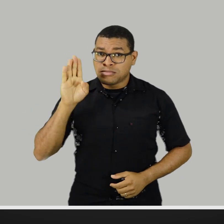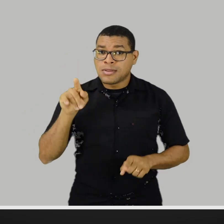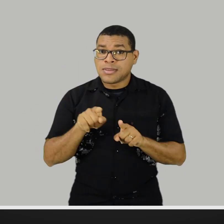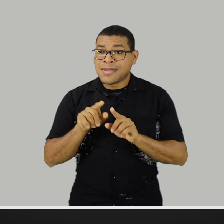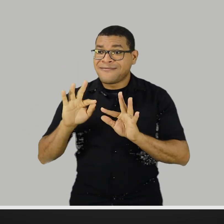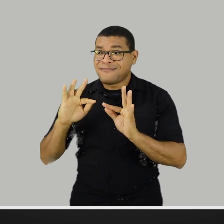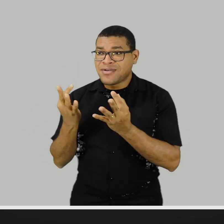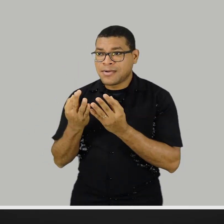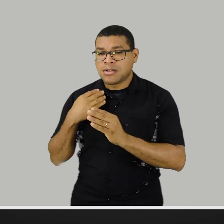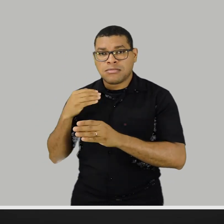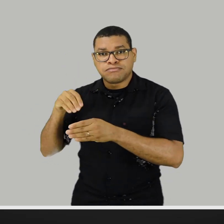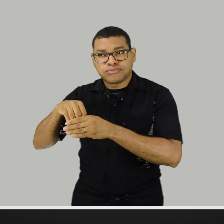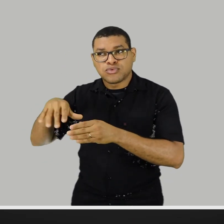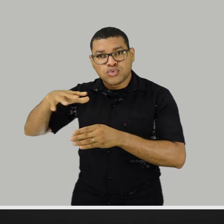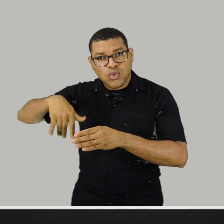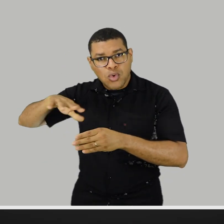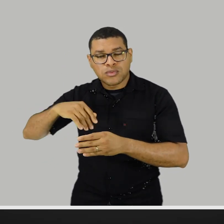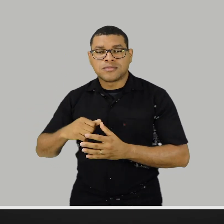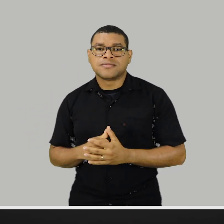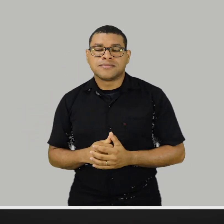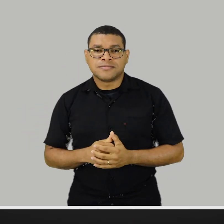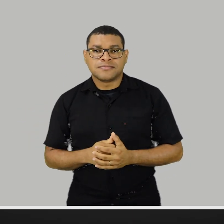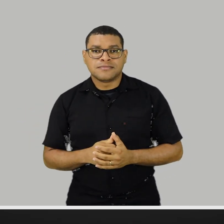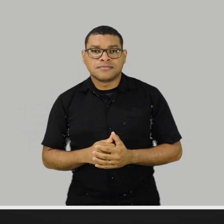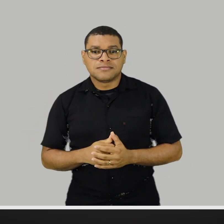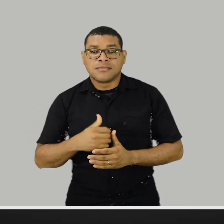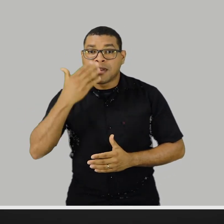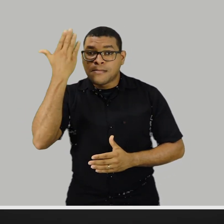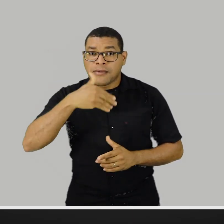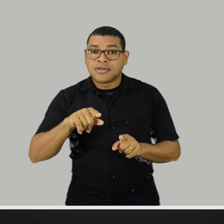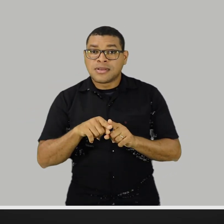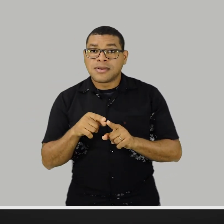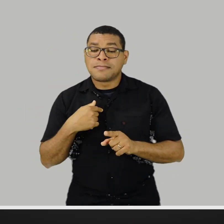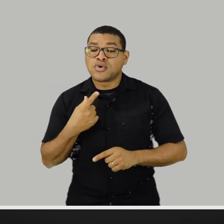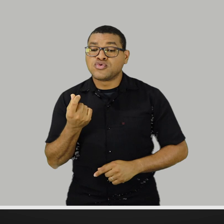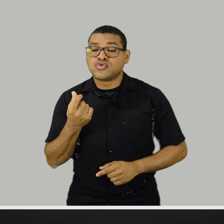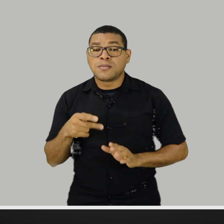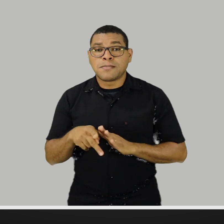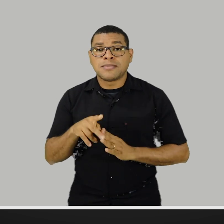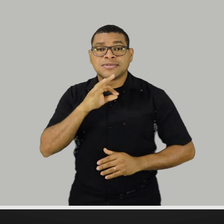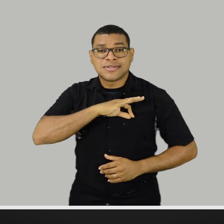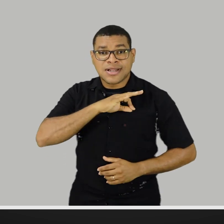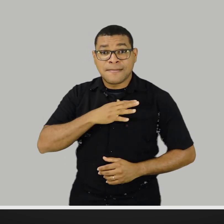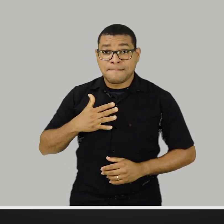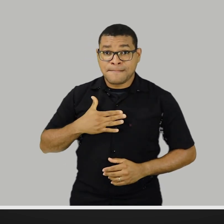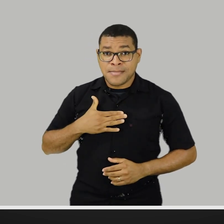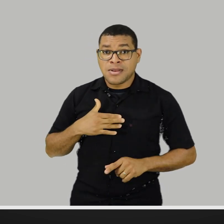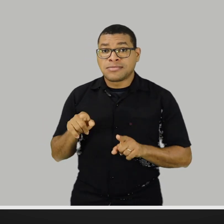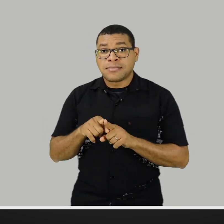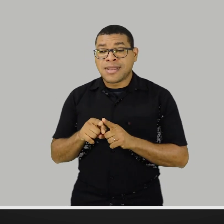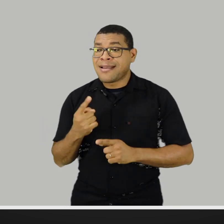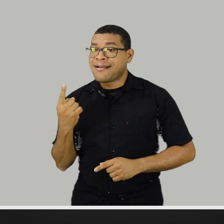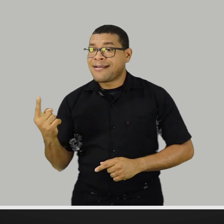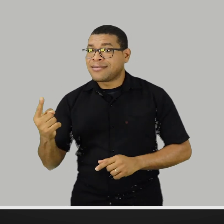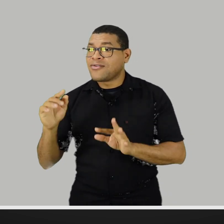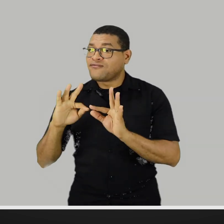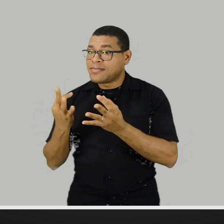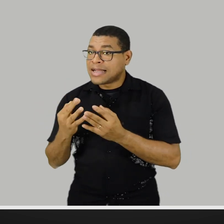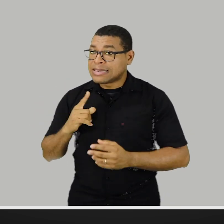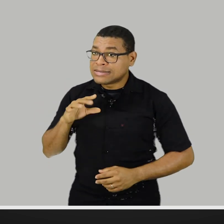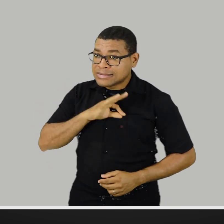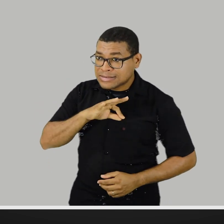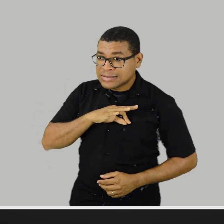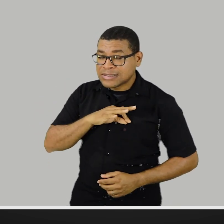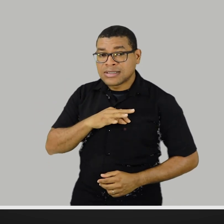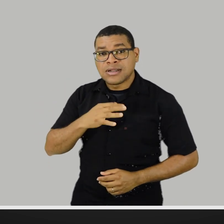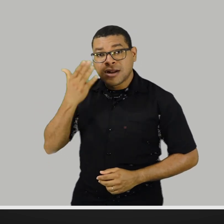comprovantes de renda bruta do candidato e de cada um dos membros de sua família que possuem renda de acordo com as